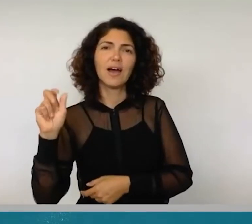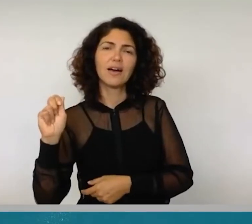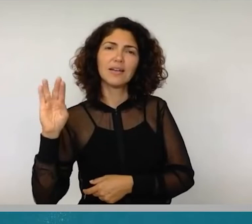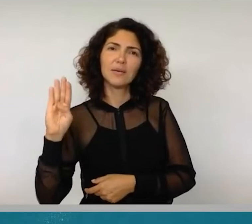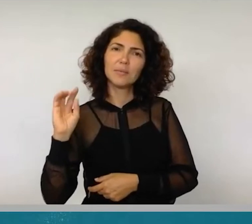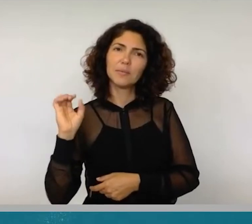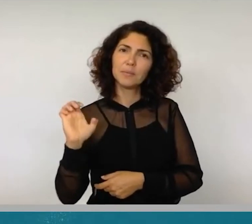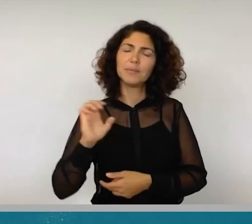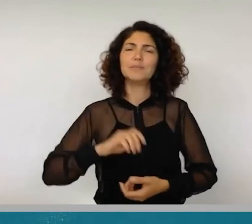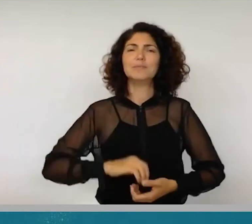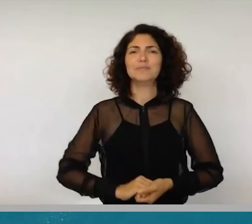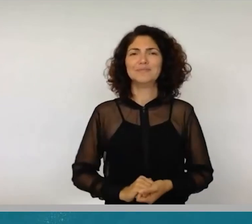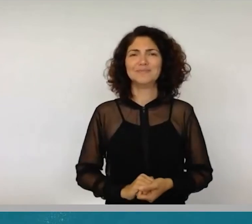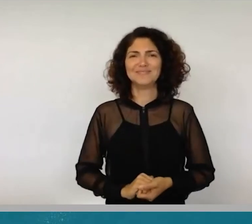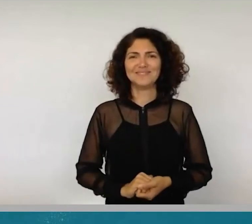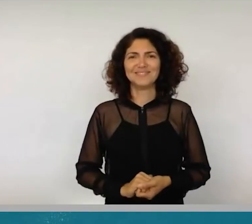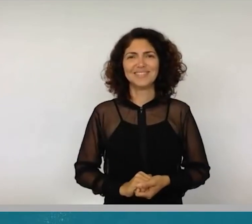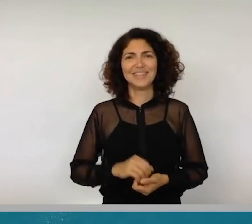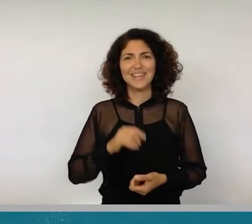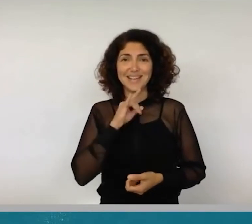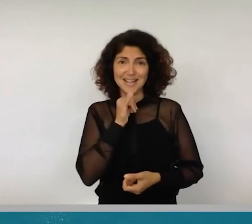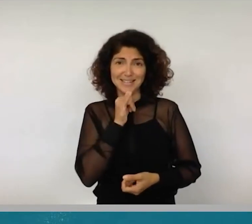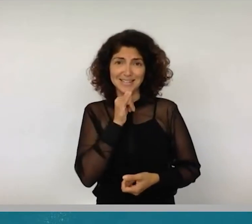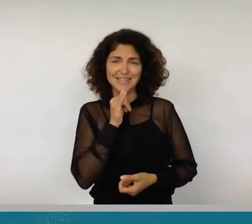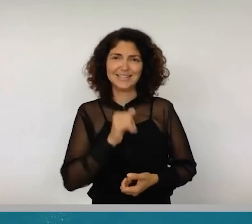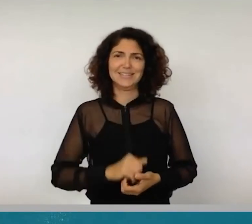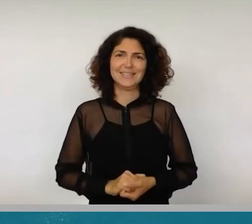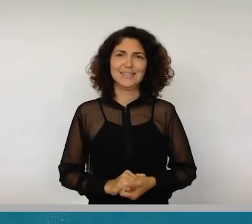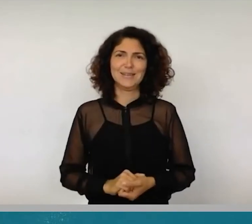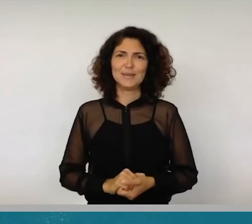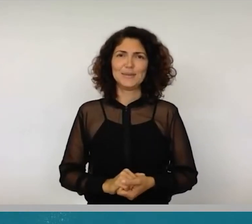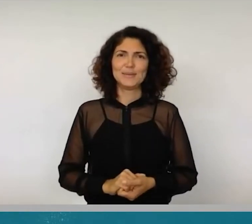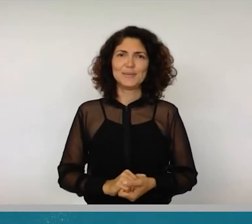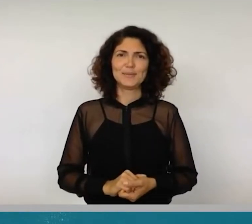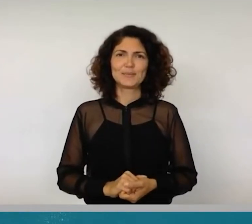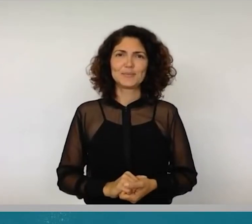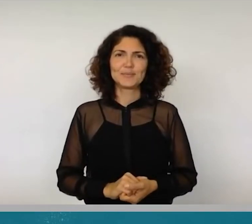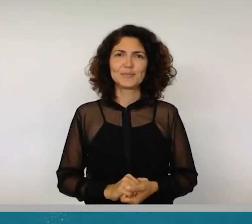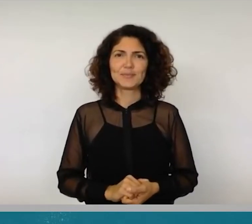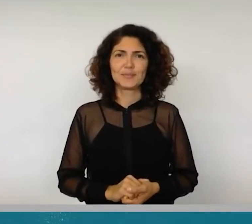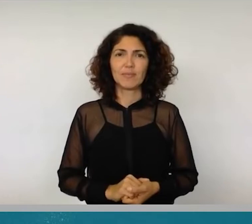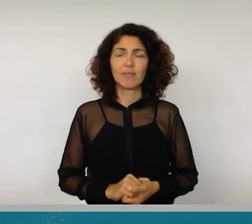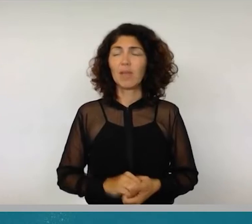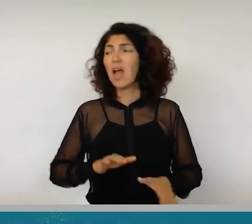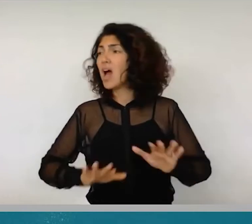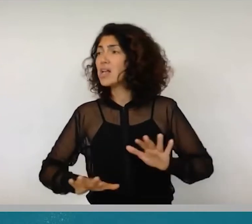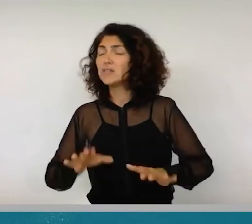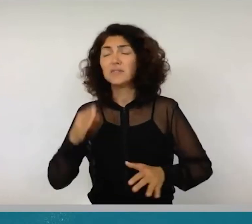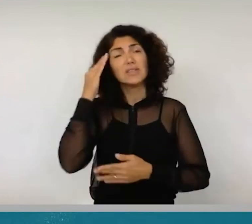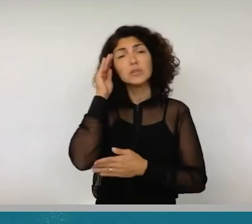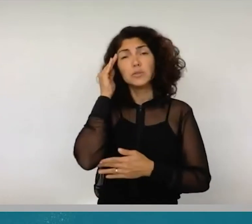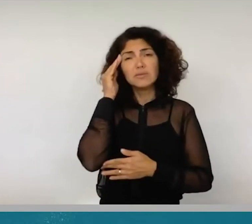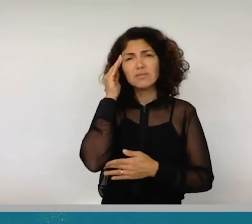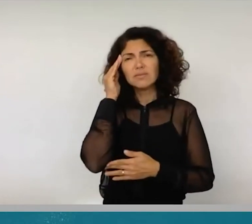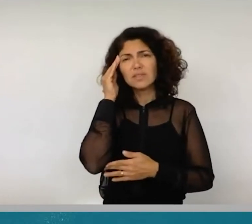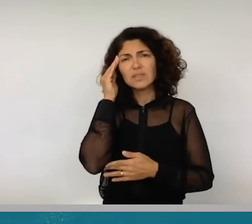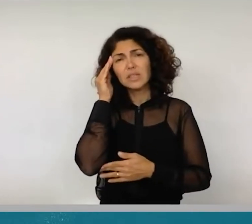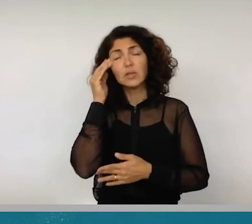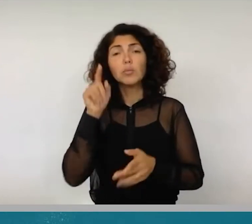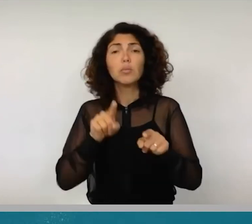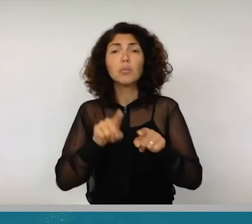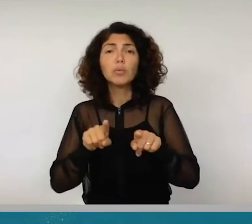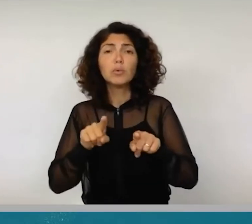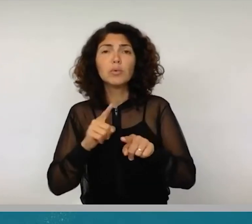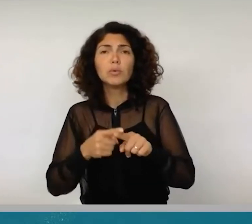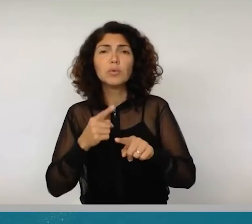né? E você não entende porque é coisa própria. Então, eu peguei alguns